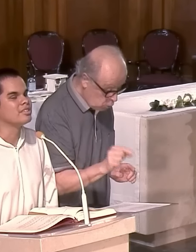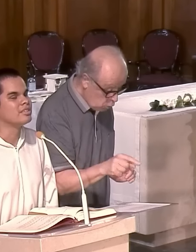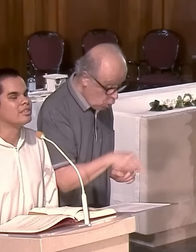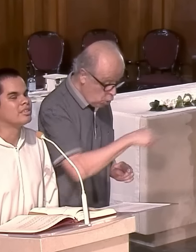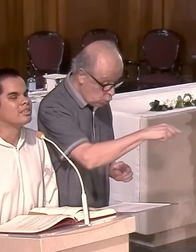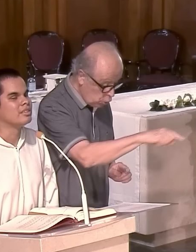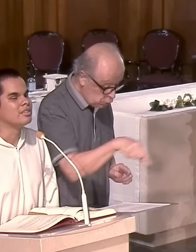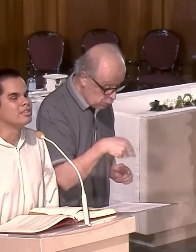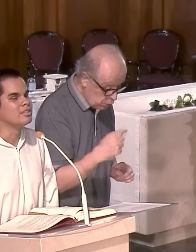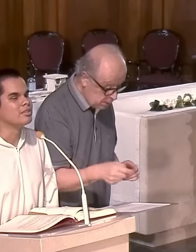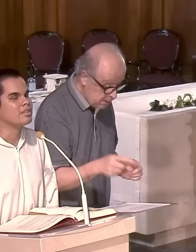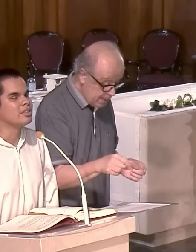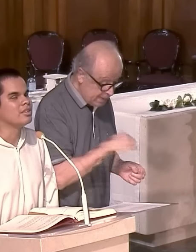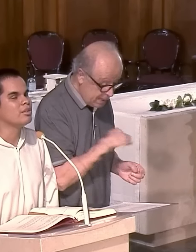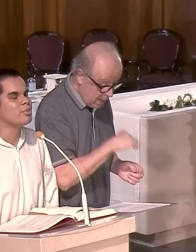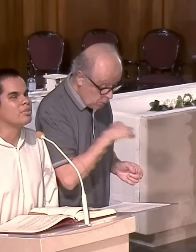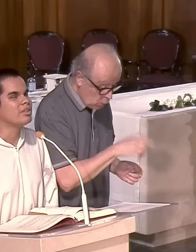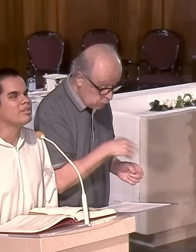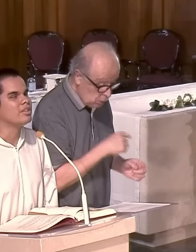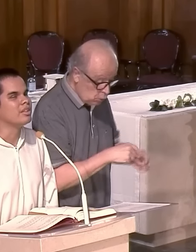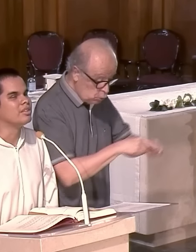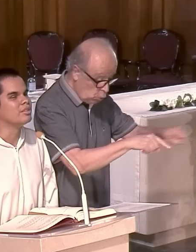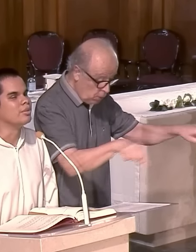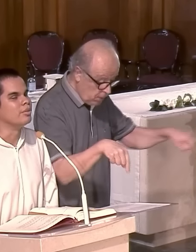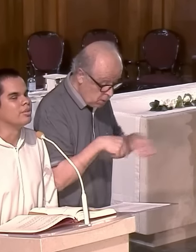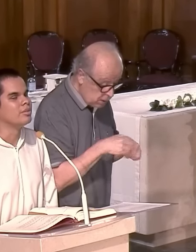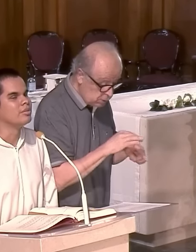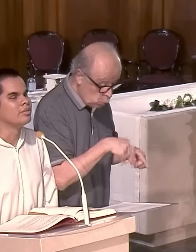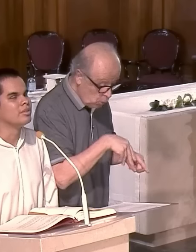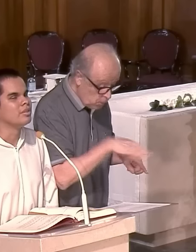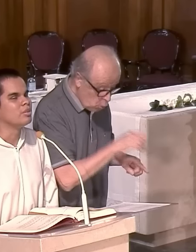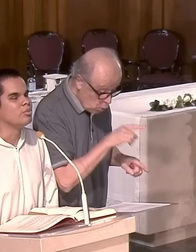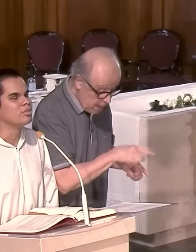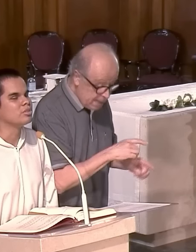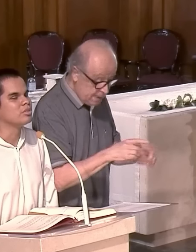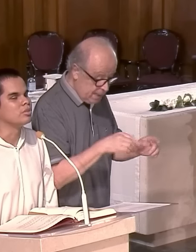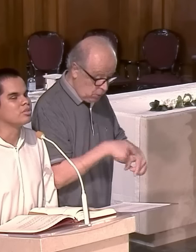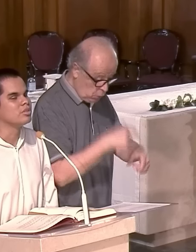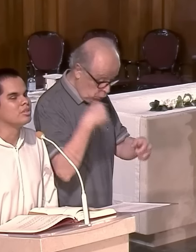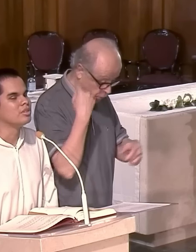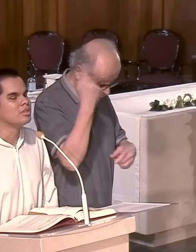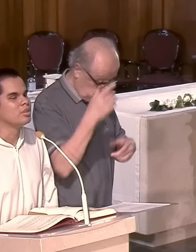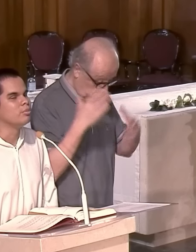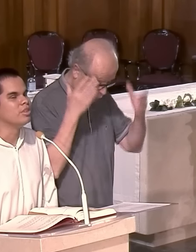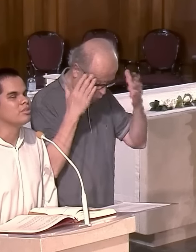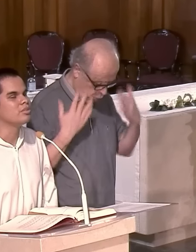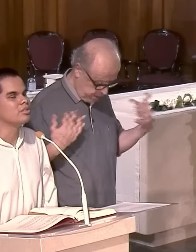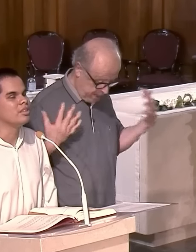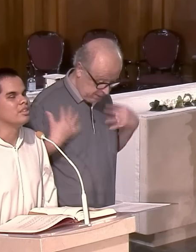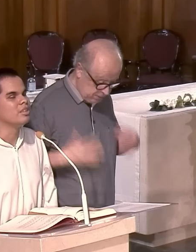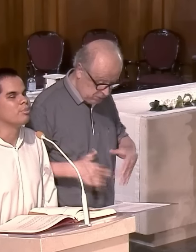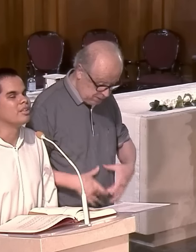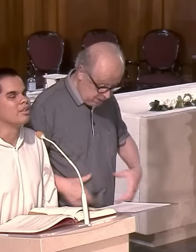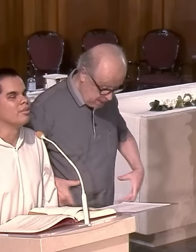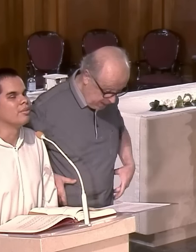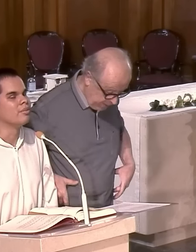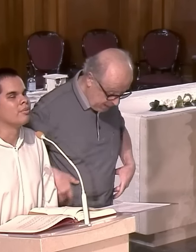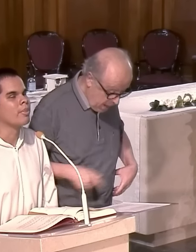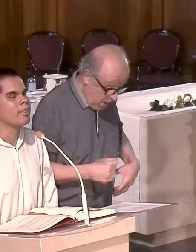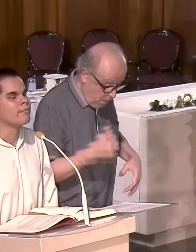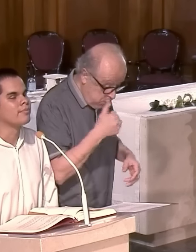debilidades, sino que ha sido probado en todo, como nosotros, menos en el